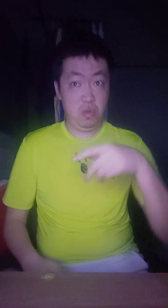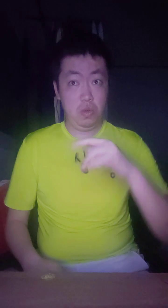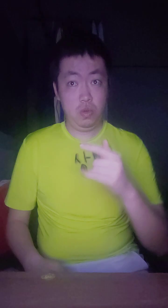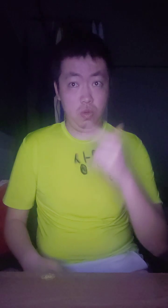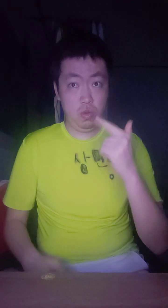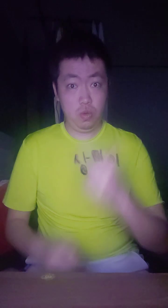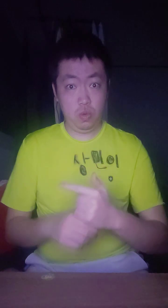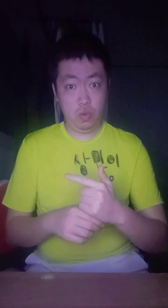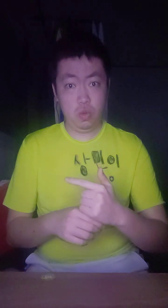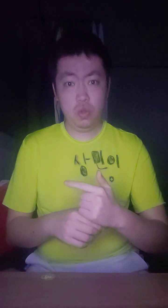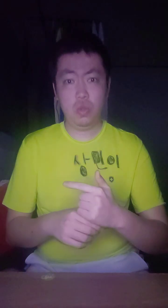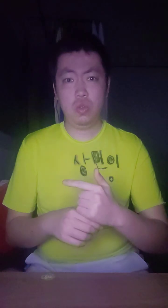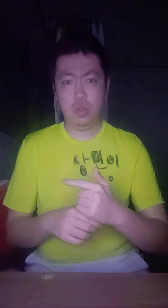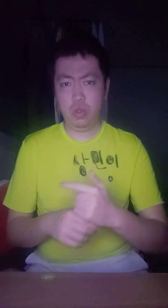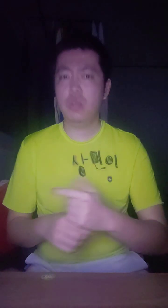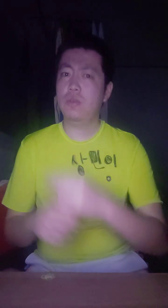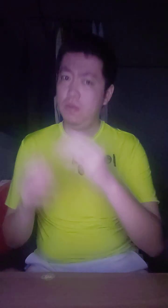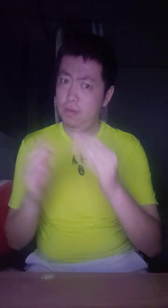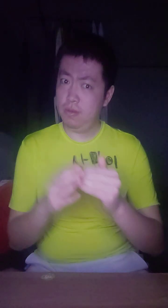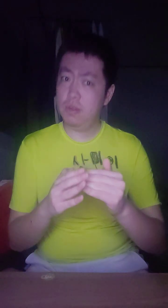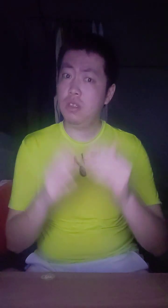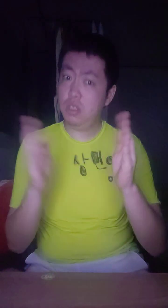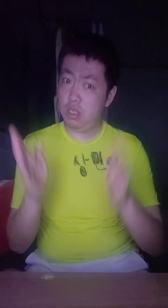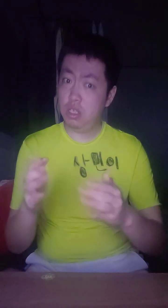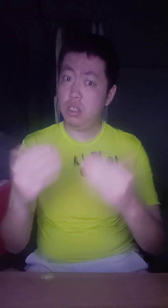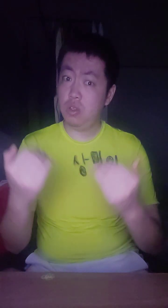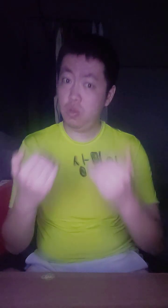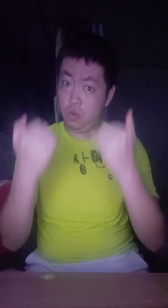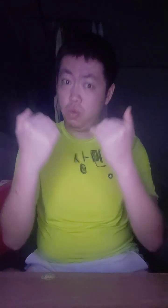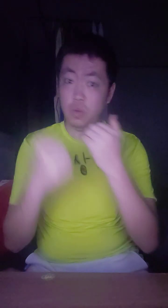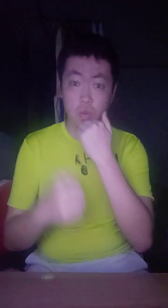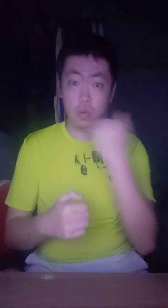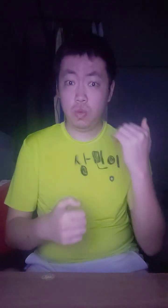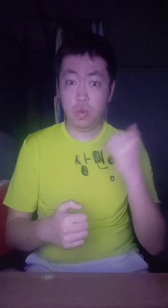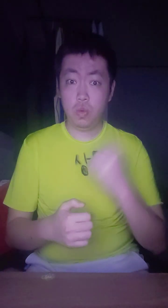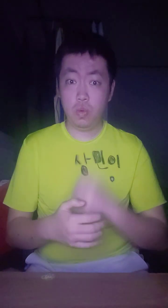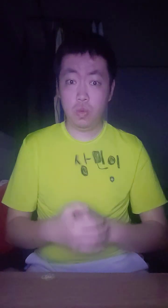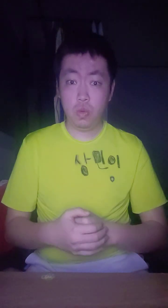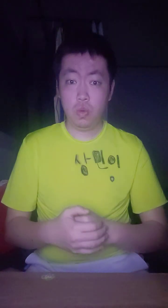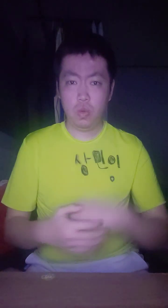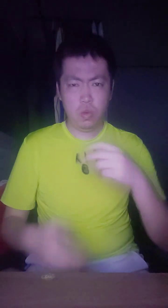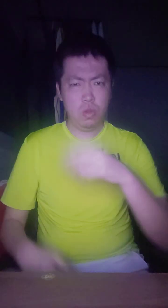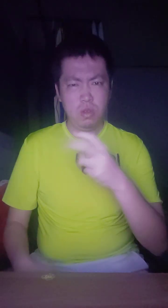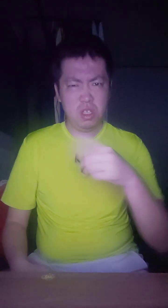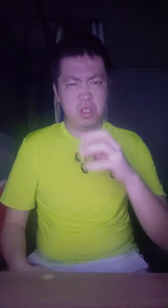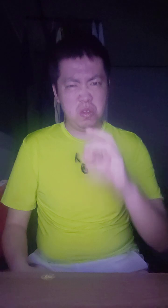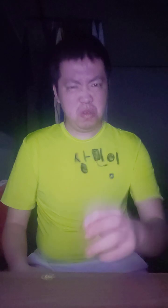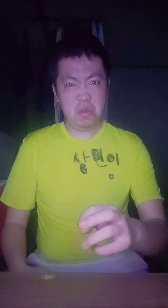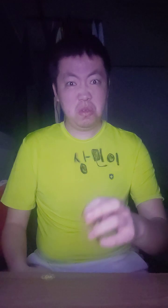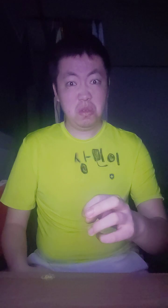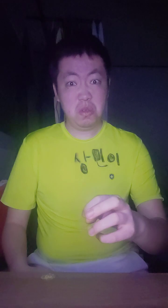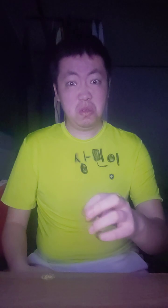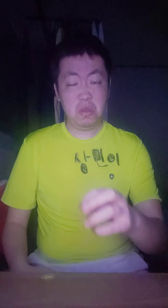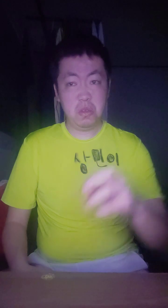후속 대응까지 전반적으로 문제가 드러난 사건입니다. 성인지 감수성 강화를 위해 기관